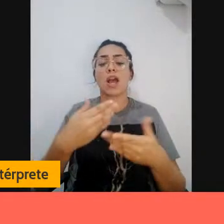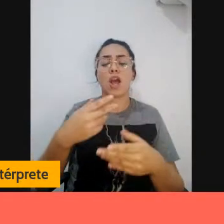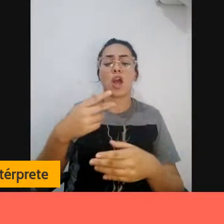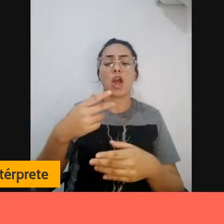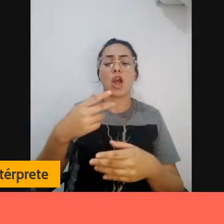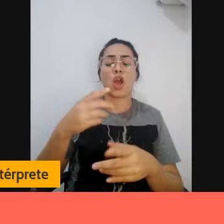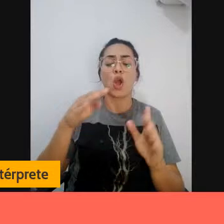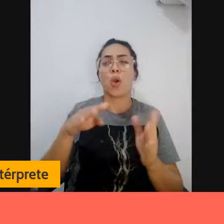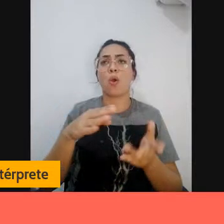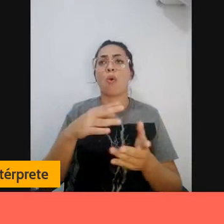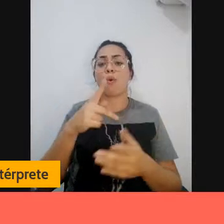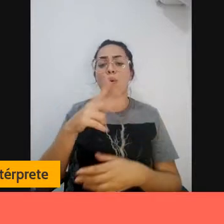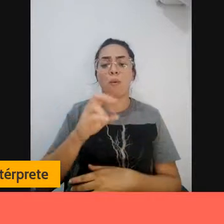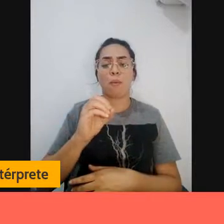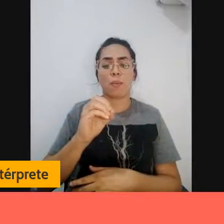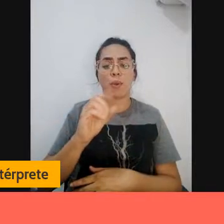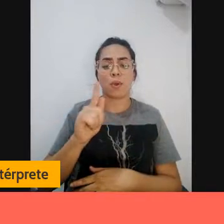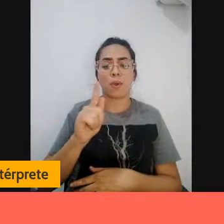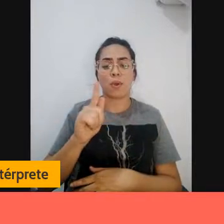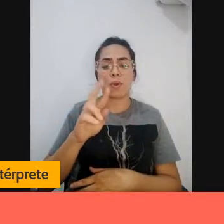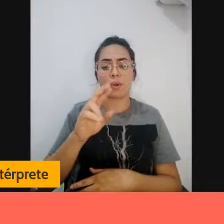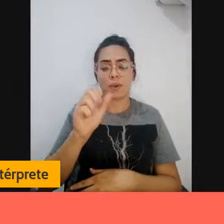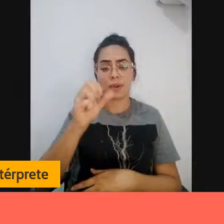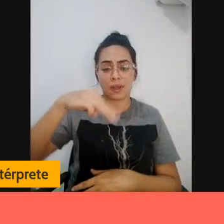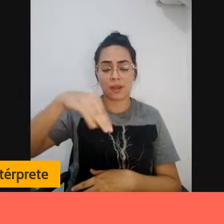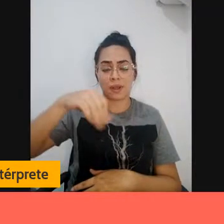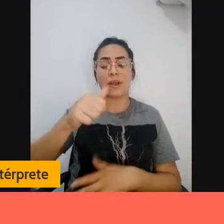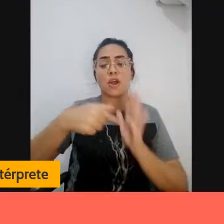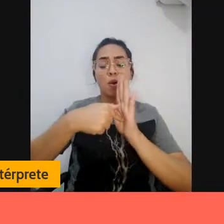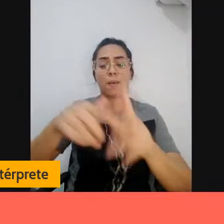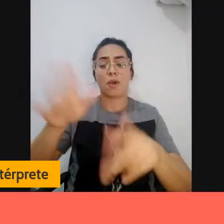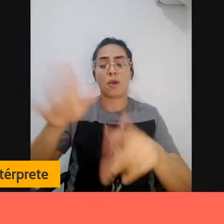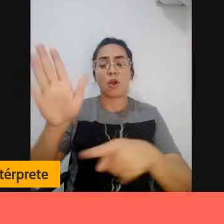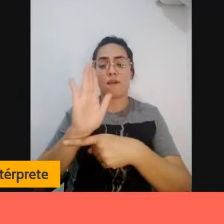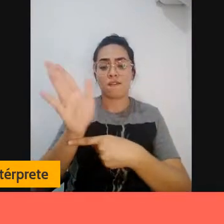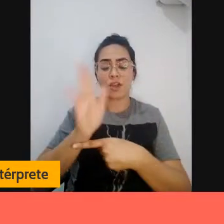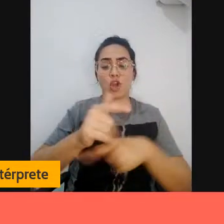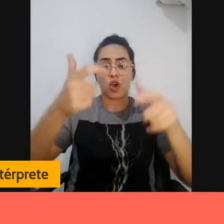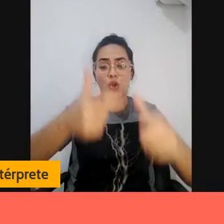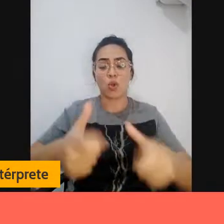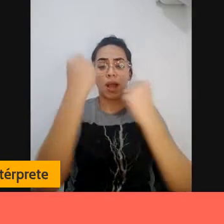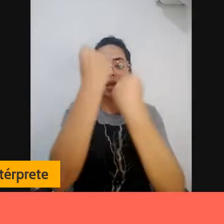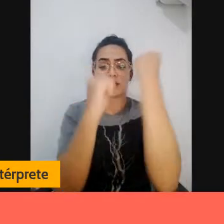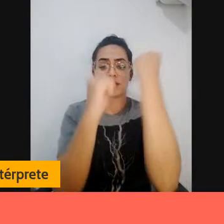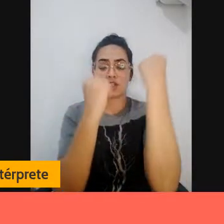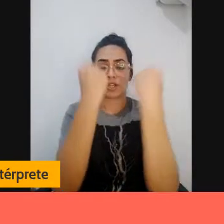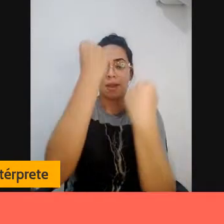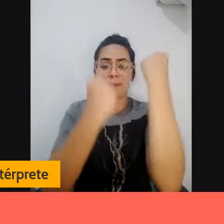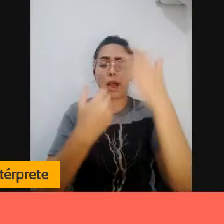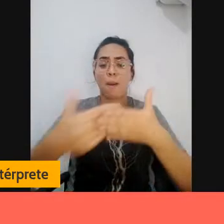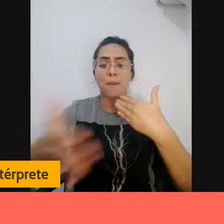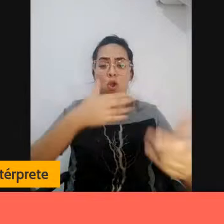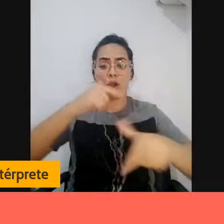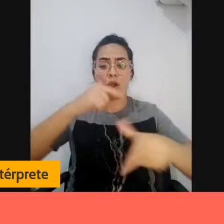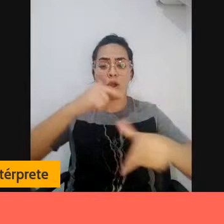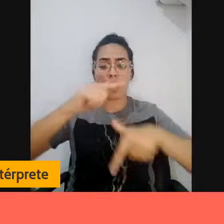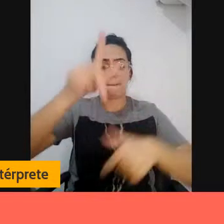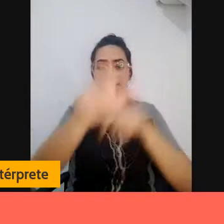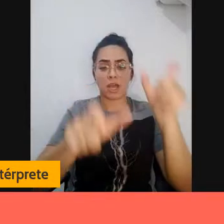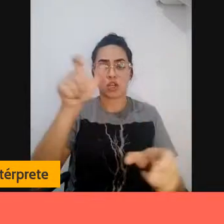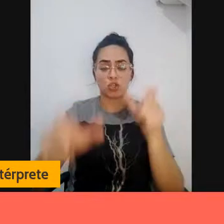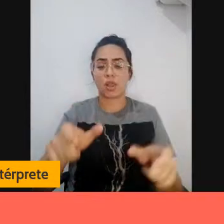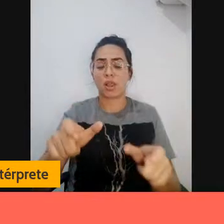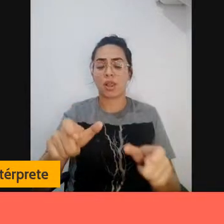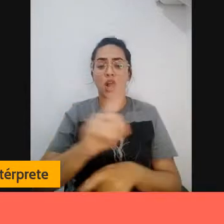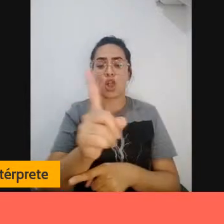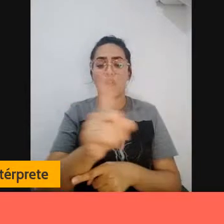Vídeo, que exibia filmes nos canteiros de obra para qualquer operário, não só para os operários